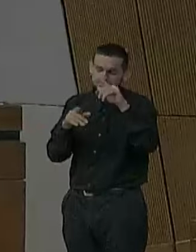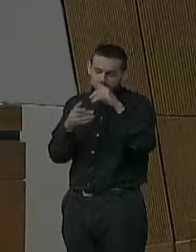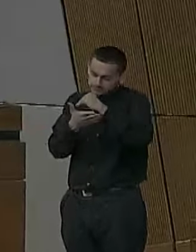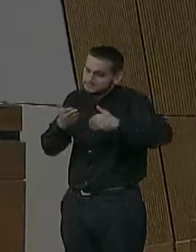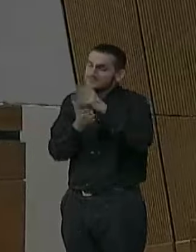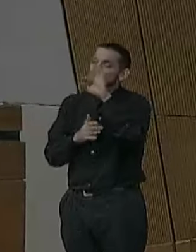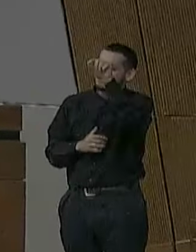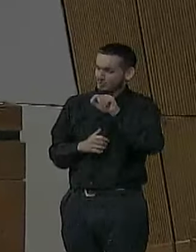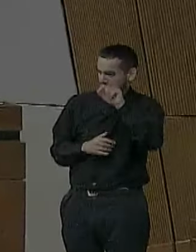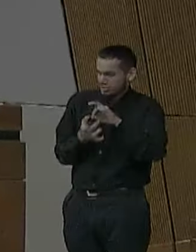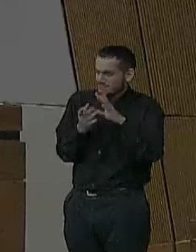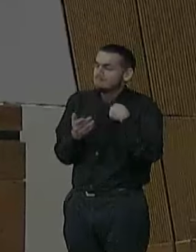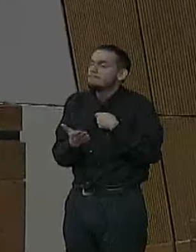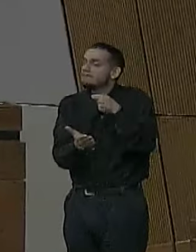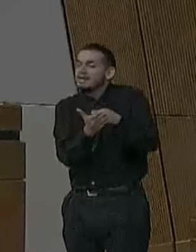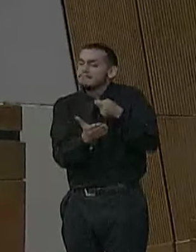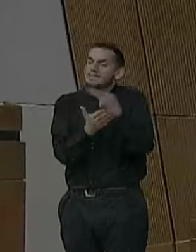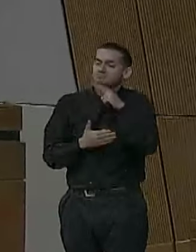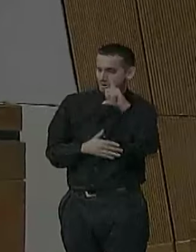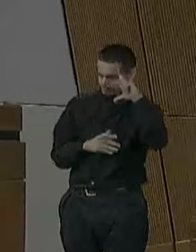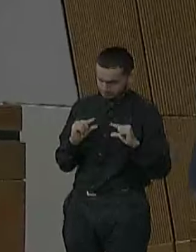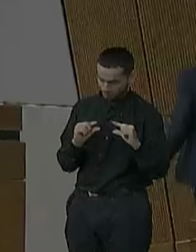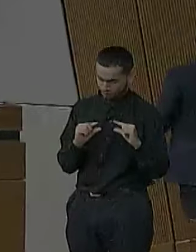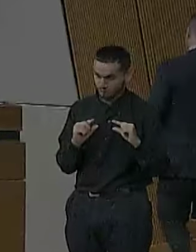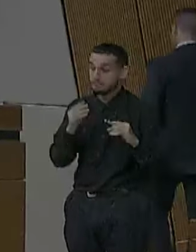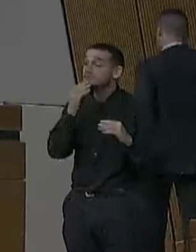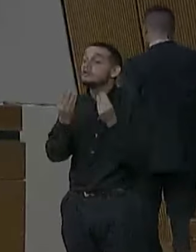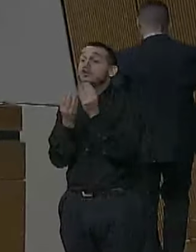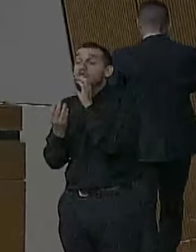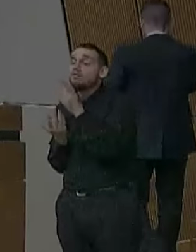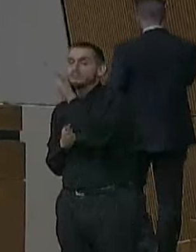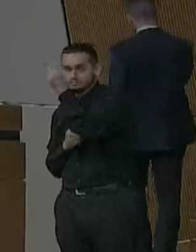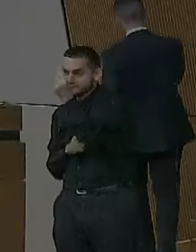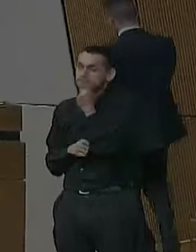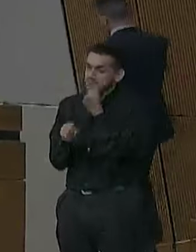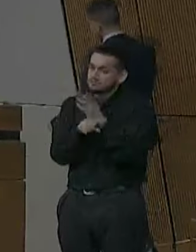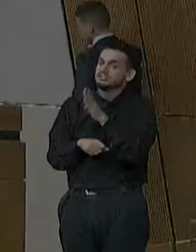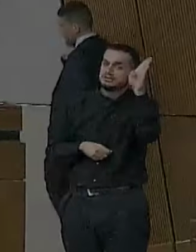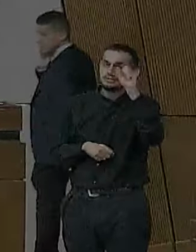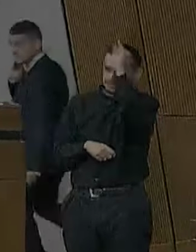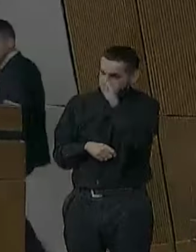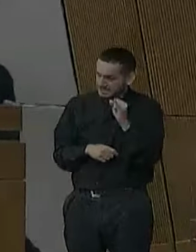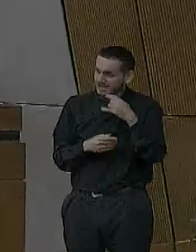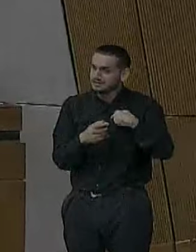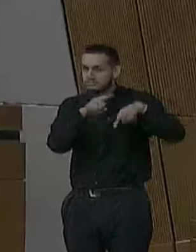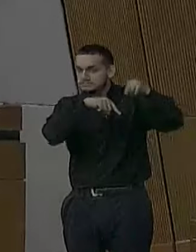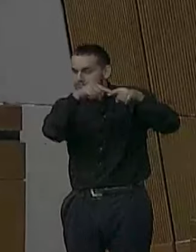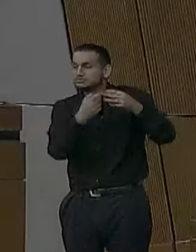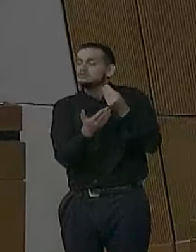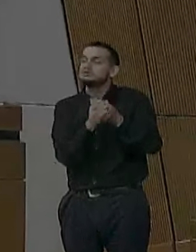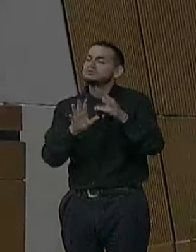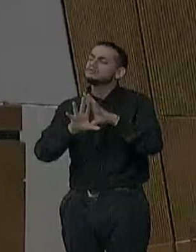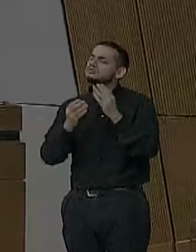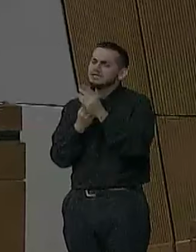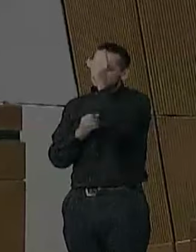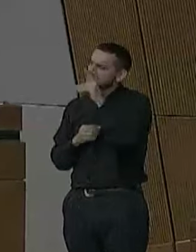un certificado de discapacidad que tenía que ser emitido por la SENADIS, en el cual tenía que acreditarse una discapacidad del